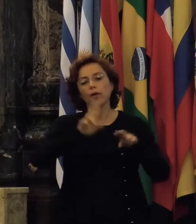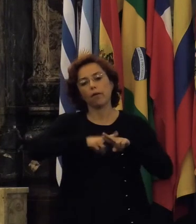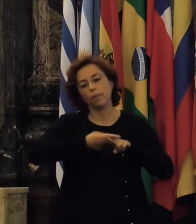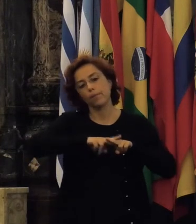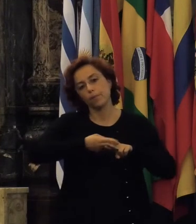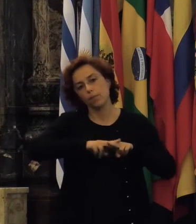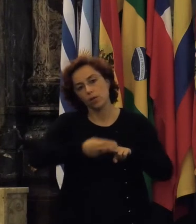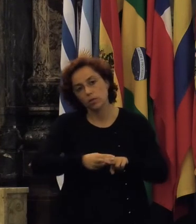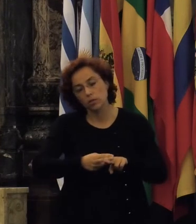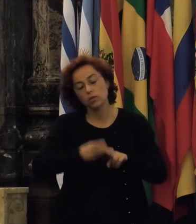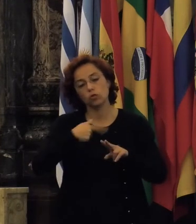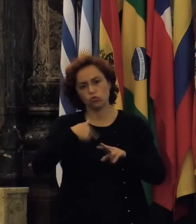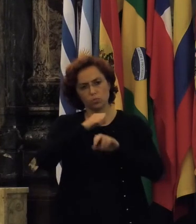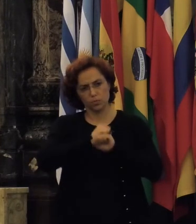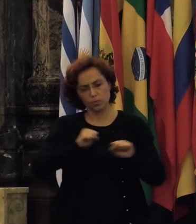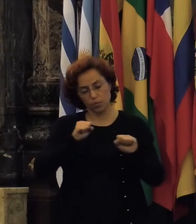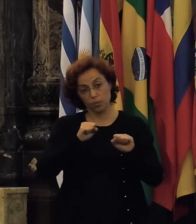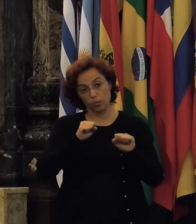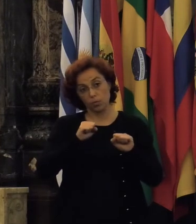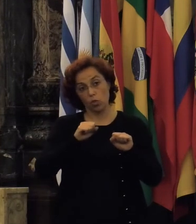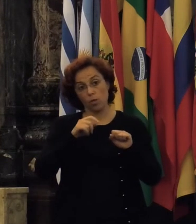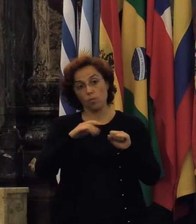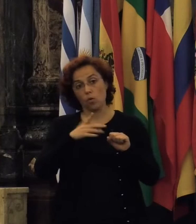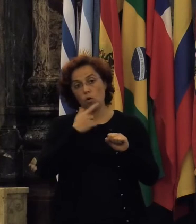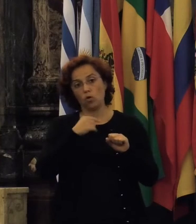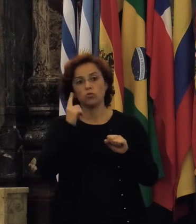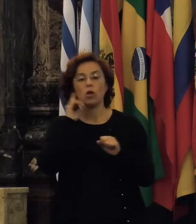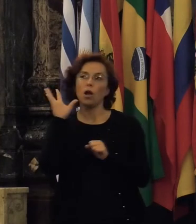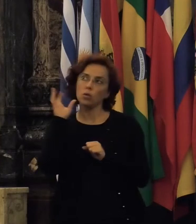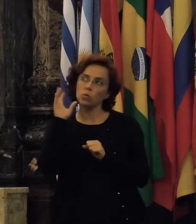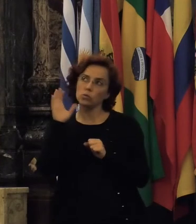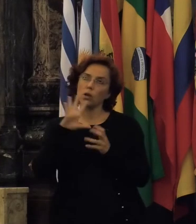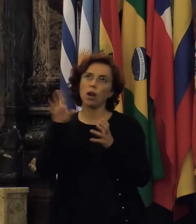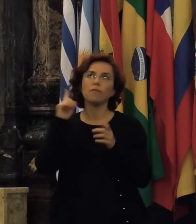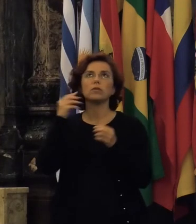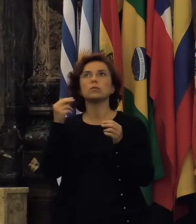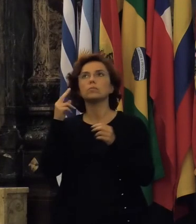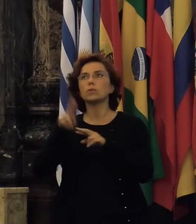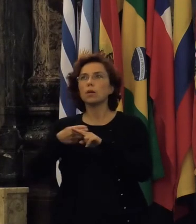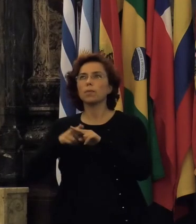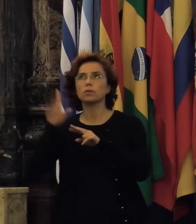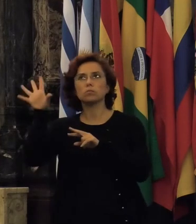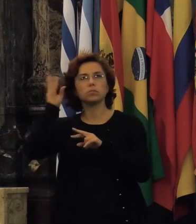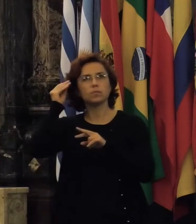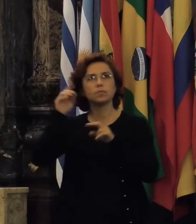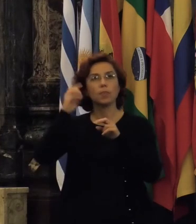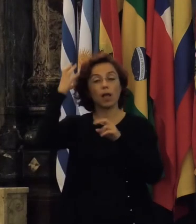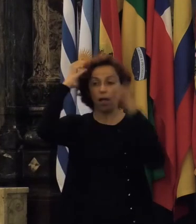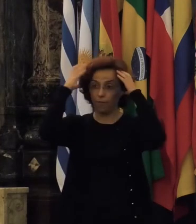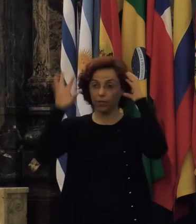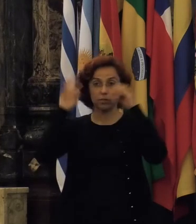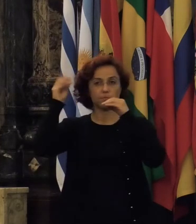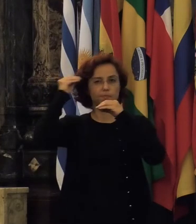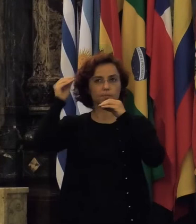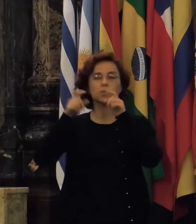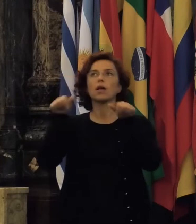repitiendo, y nosotros podemos, ¿no?, entrenar nuestra escucha en ubicar esas repeticiones. Y cuando lo hacemos,